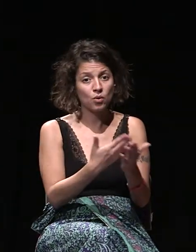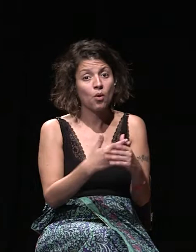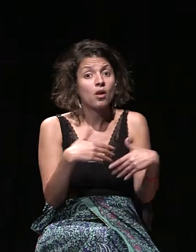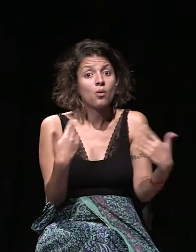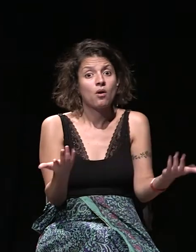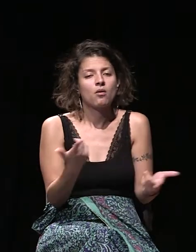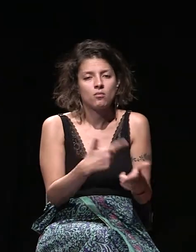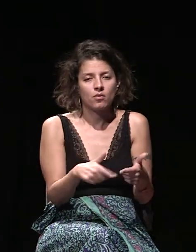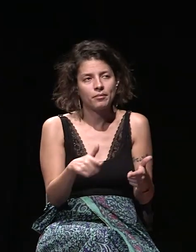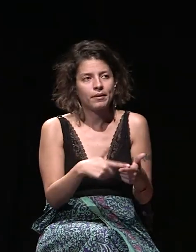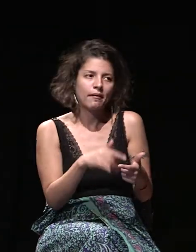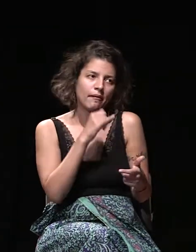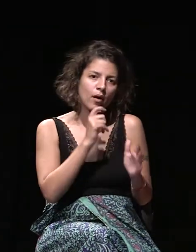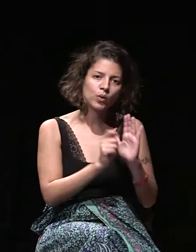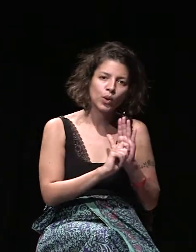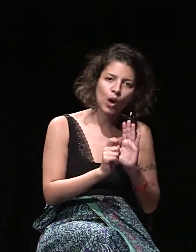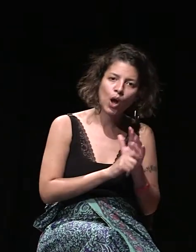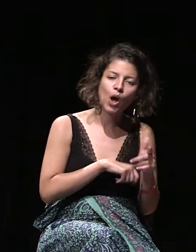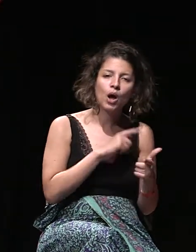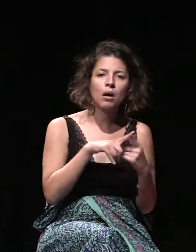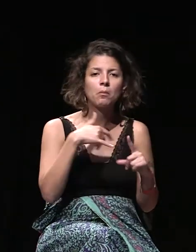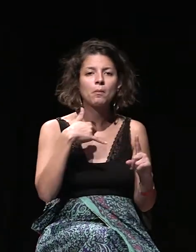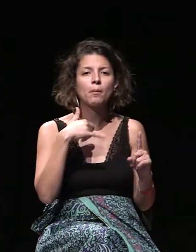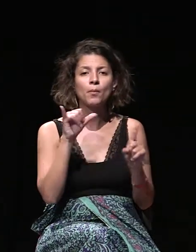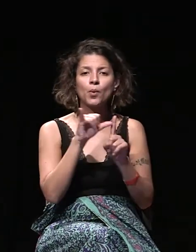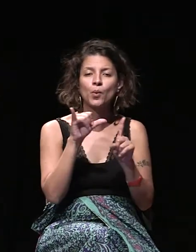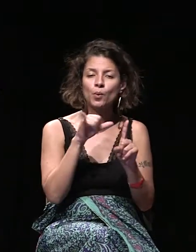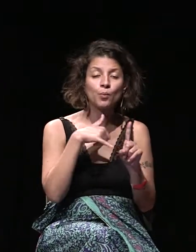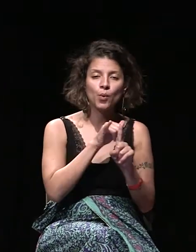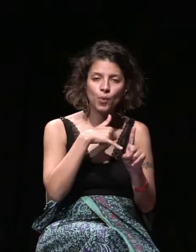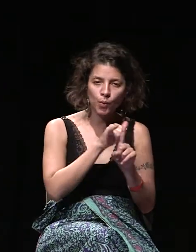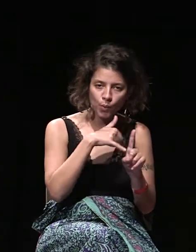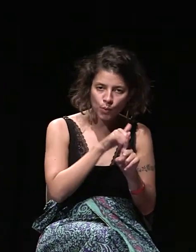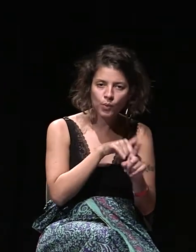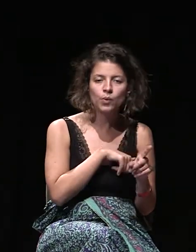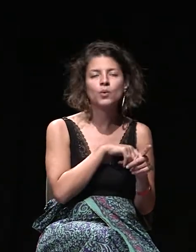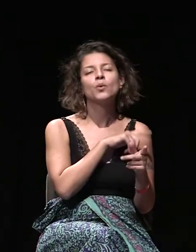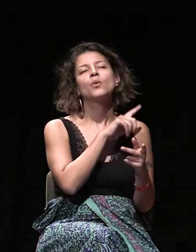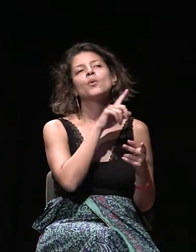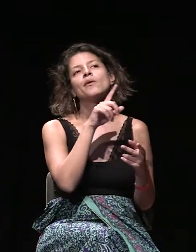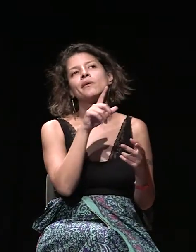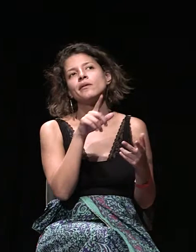vão dizer uso de drogas, bullying, sei lá, que adolescentes,